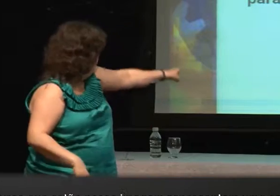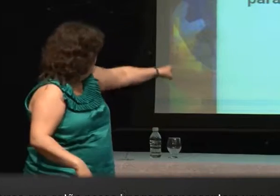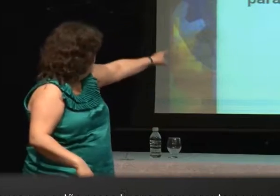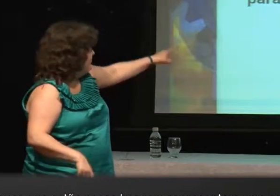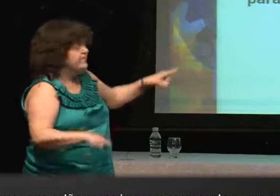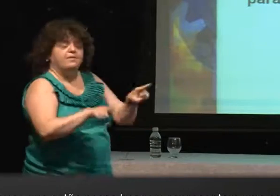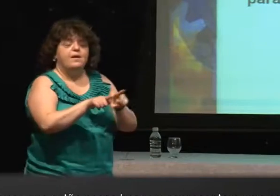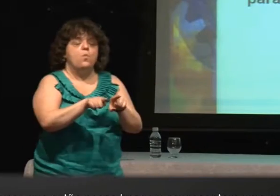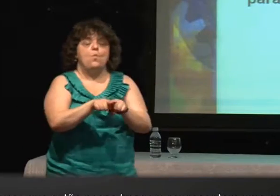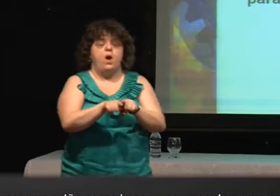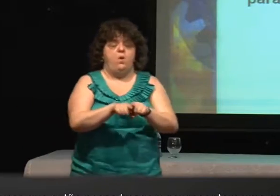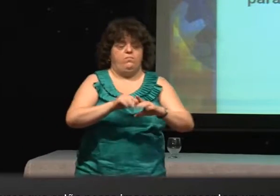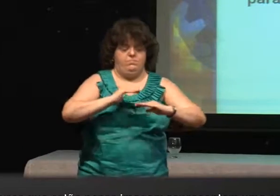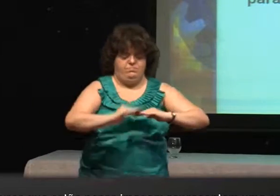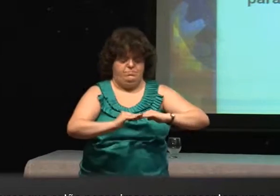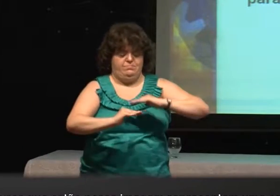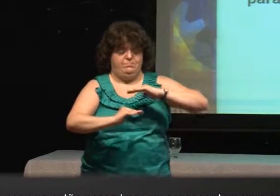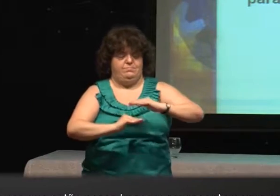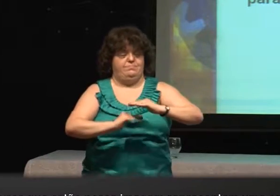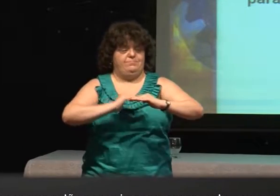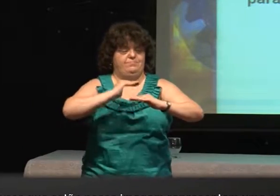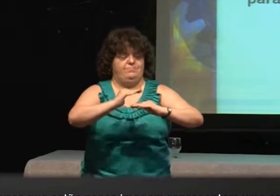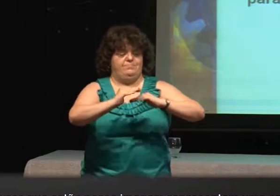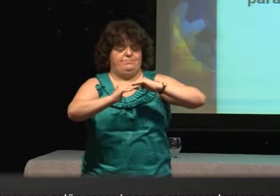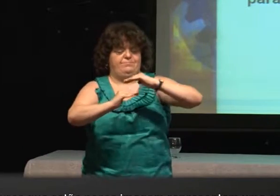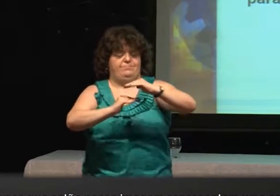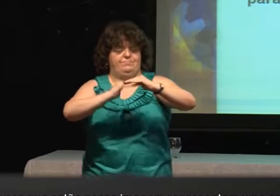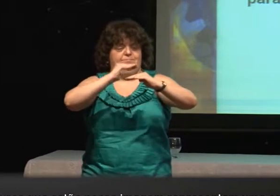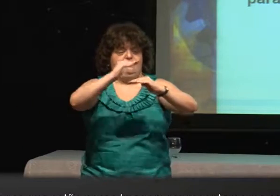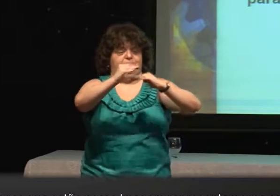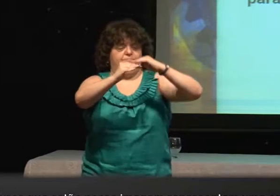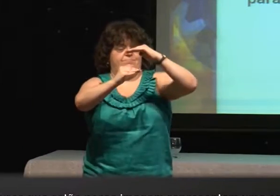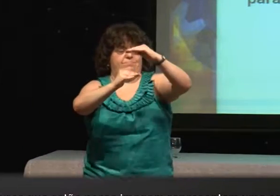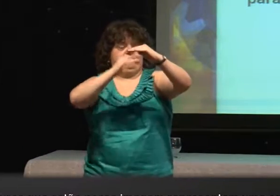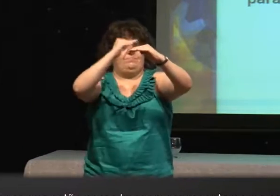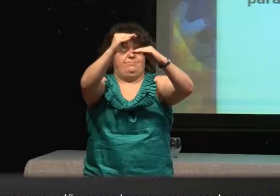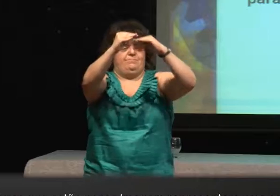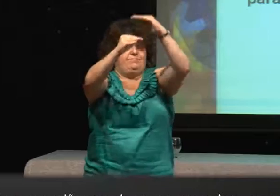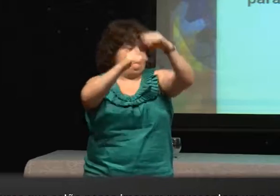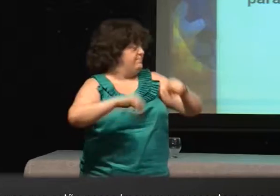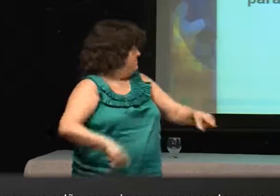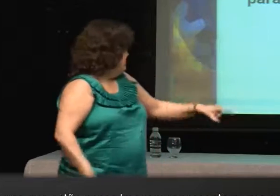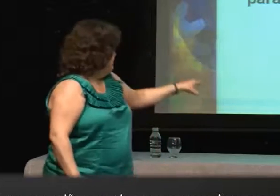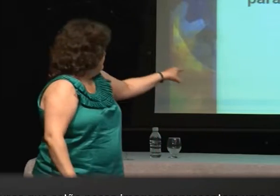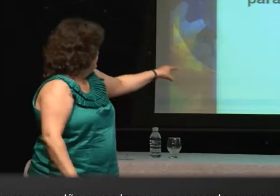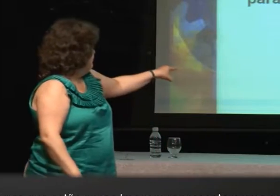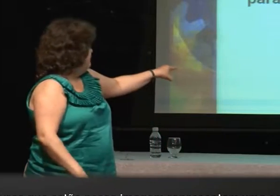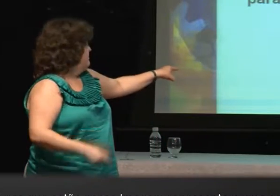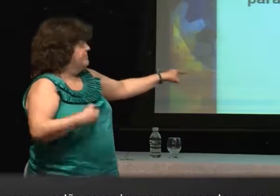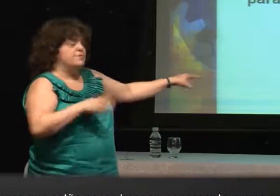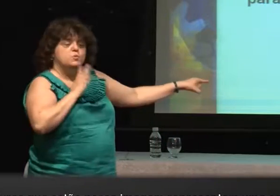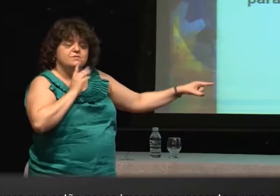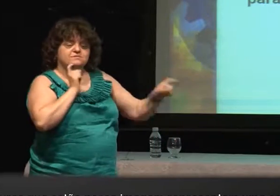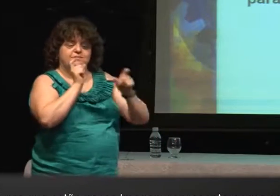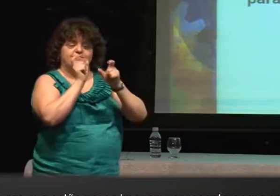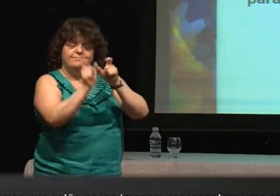E aqui o livro, né, que eu cito, os livros que eu cito não, os livros que estão nessa